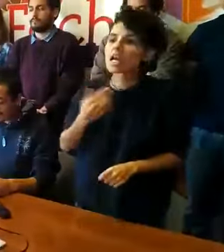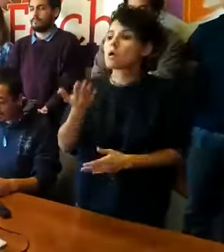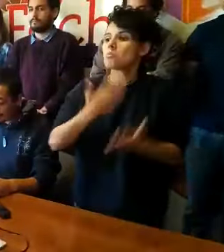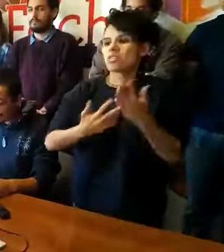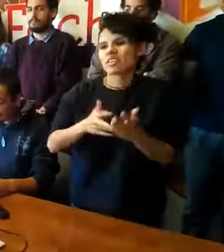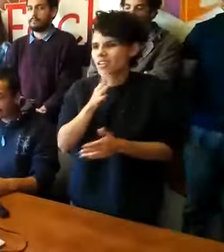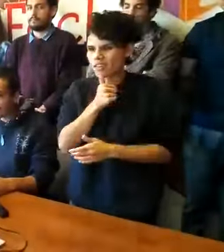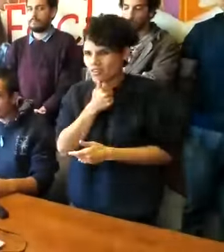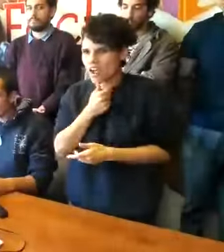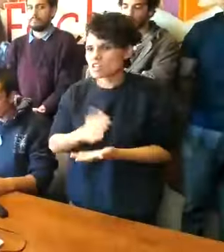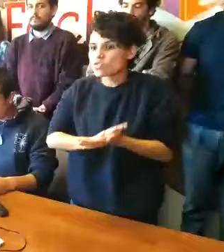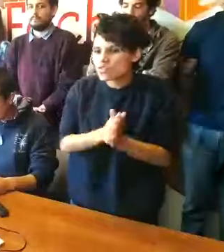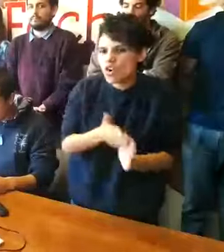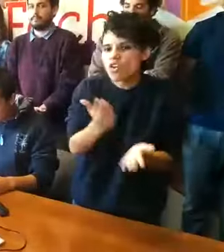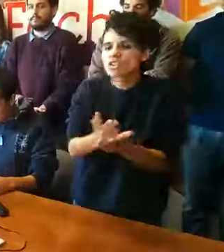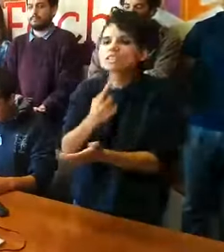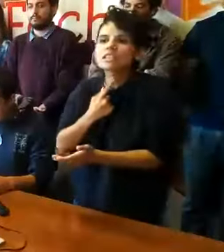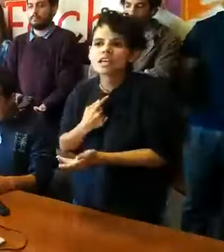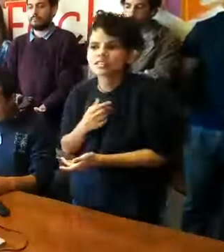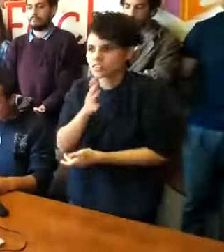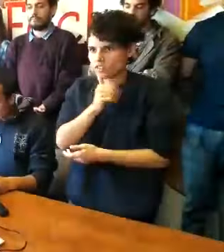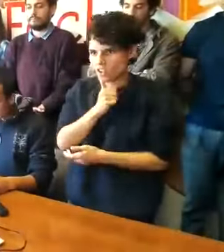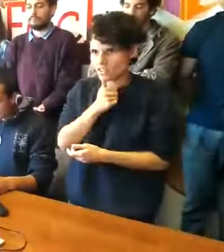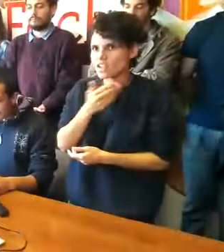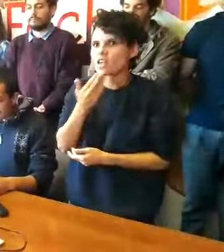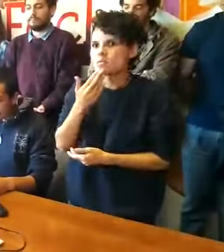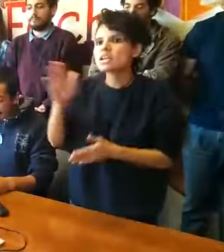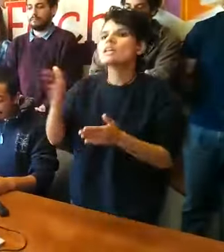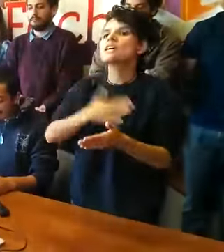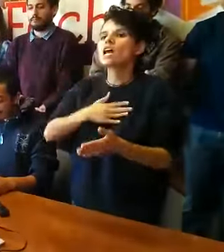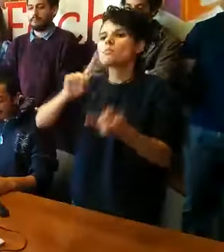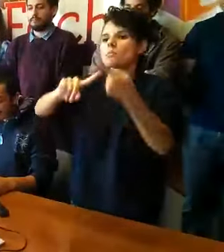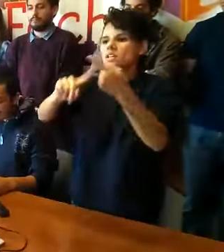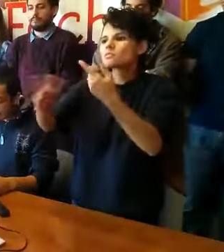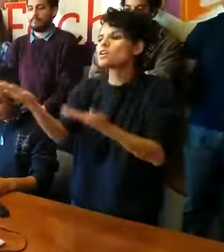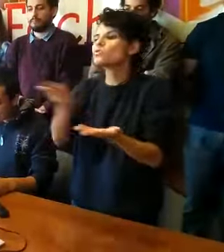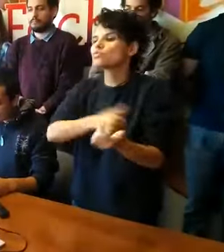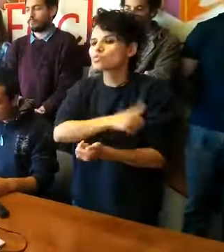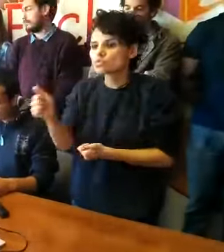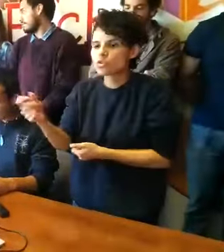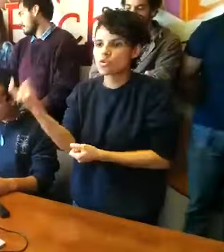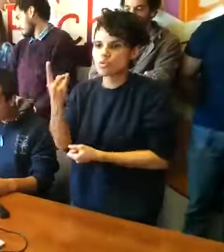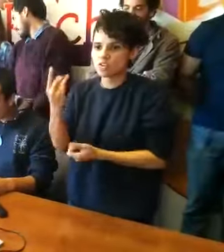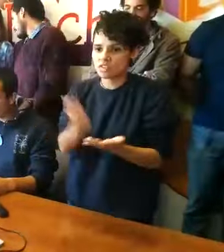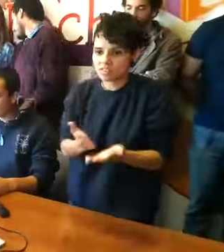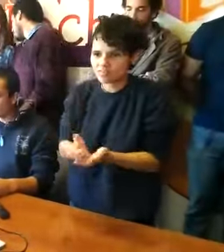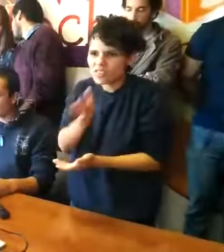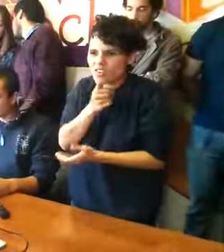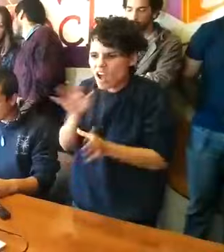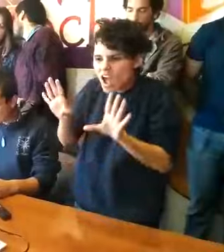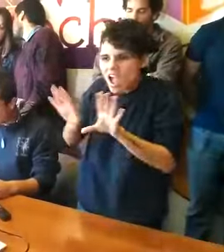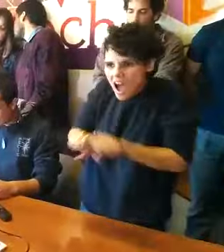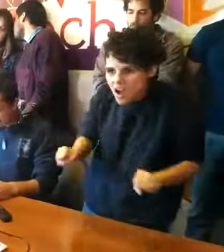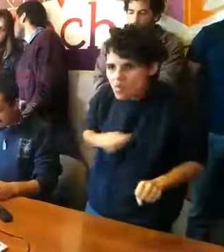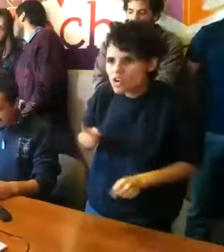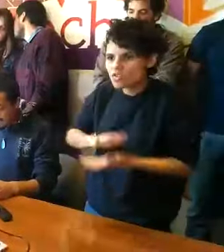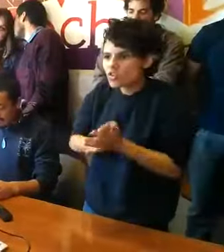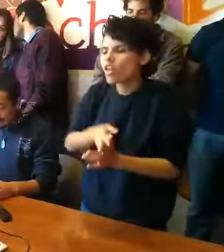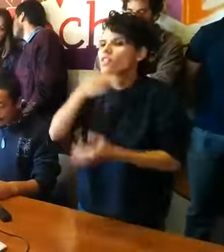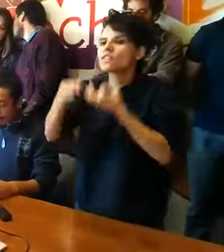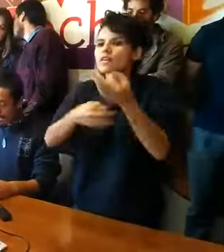los intereses de todos los estudiantes de la educación superior, llamamos a participar a todos los estudiantes universitarios y secundarios que no estén de acuerdo con los discursos